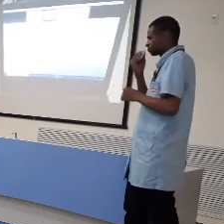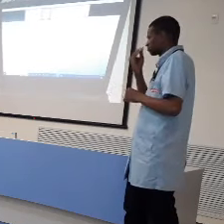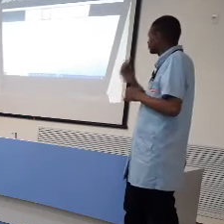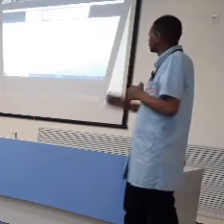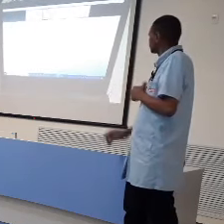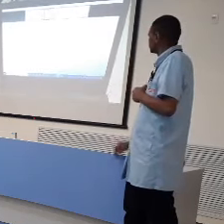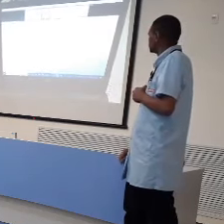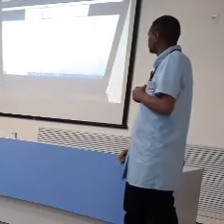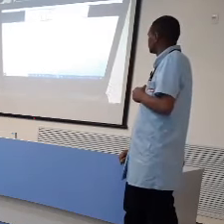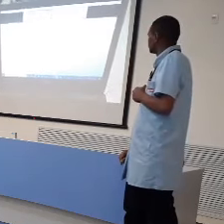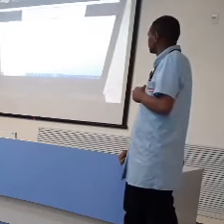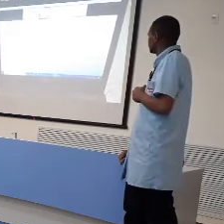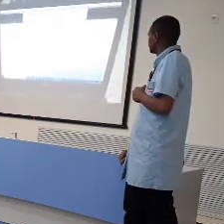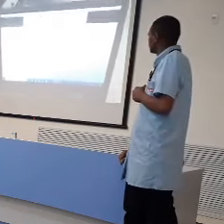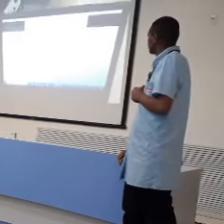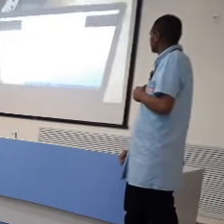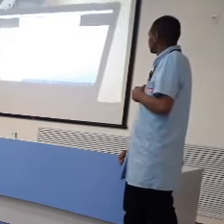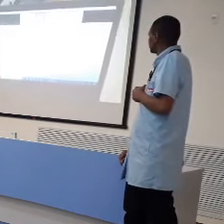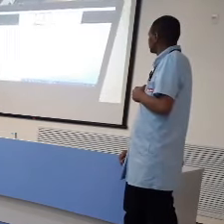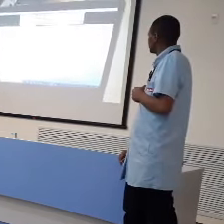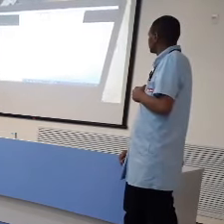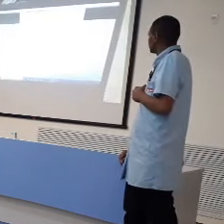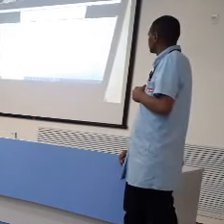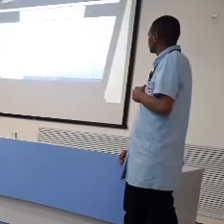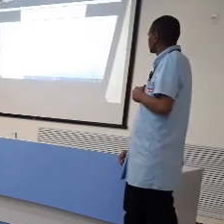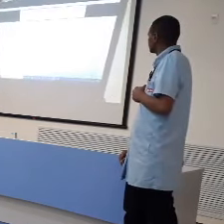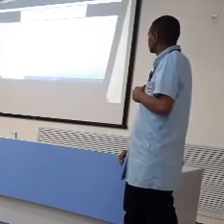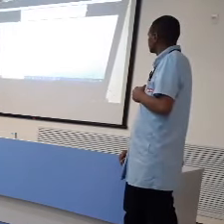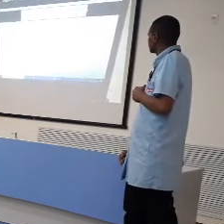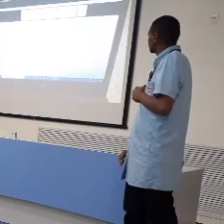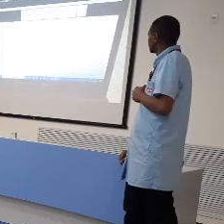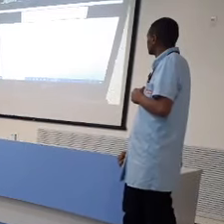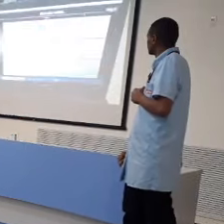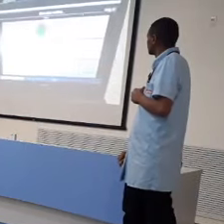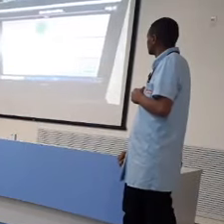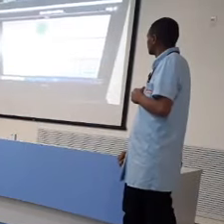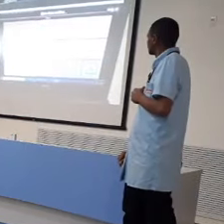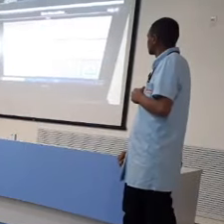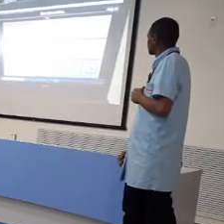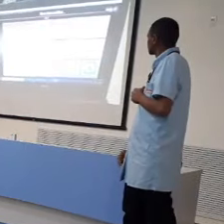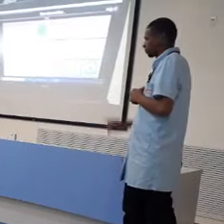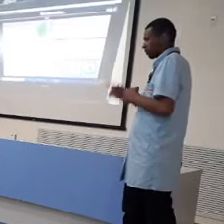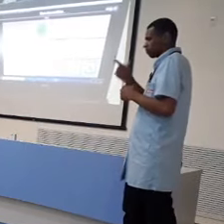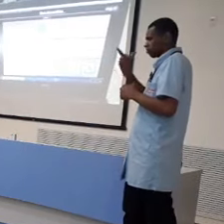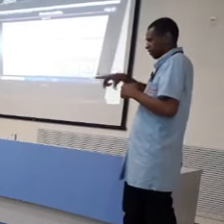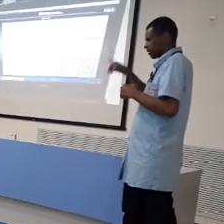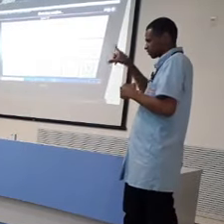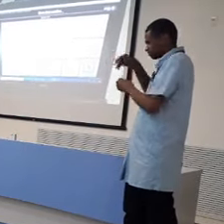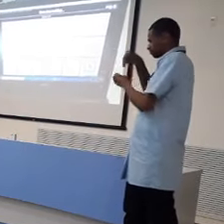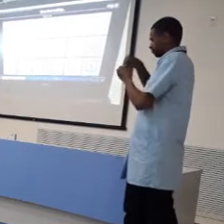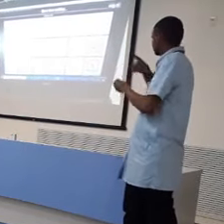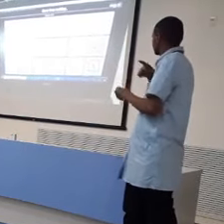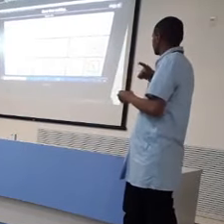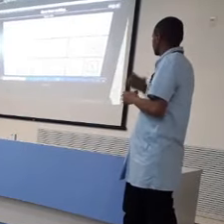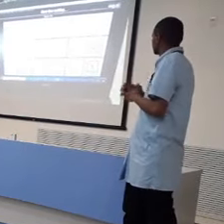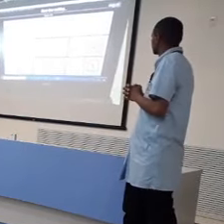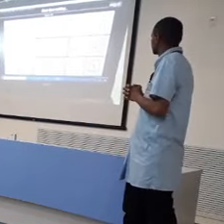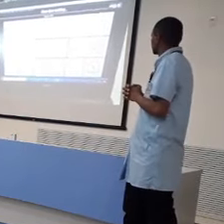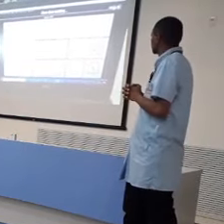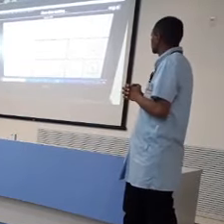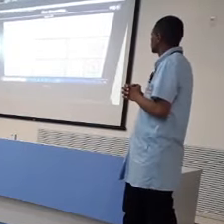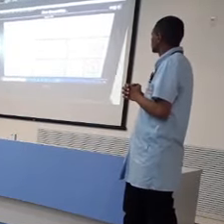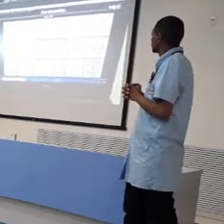aí conforme vai mudando a corrente. Ela também tem outras funções. Esse aqui é o